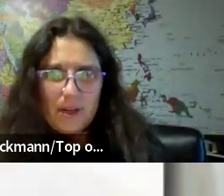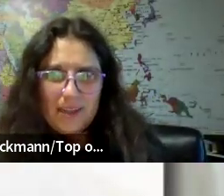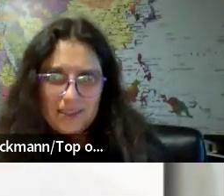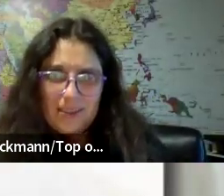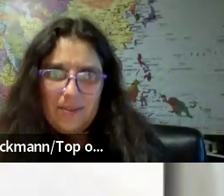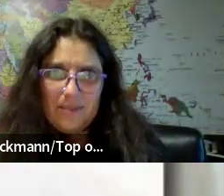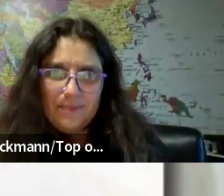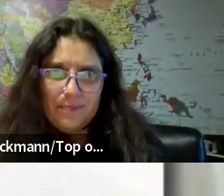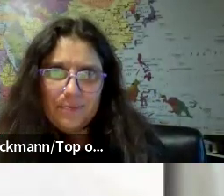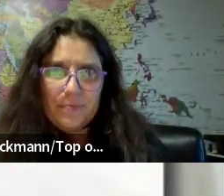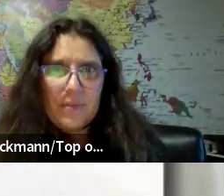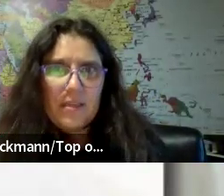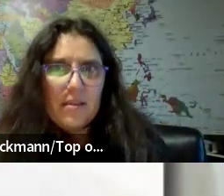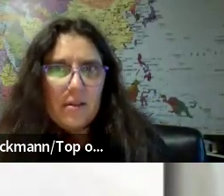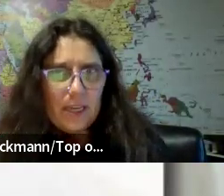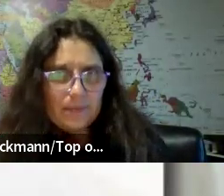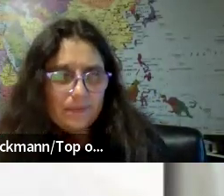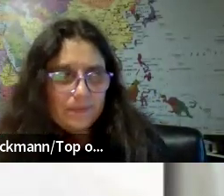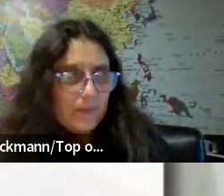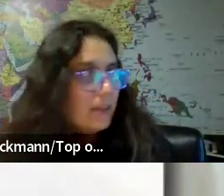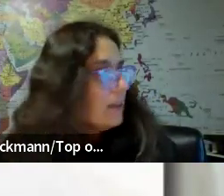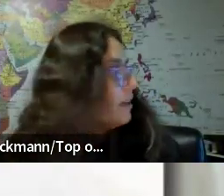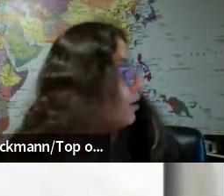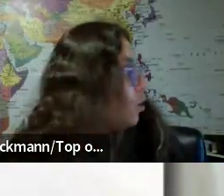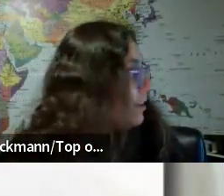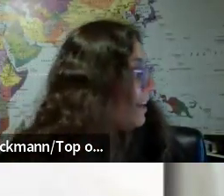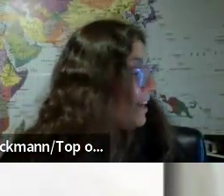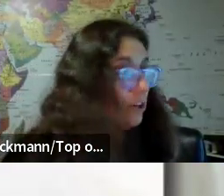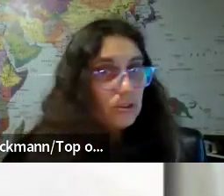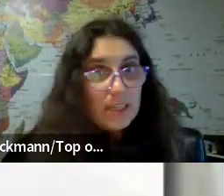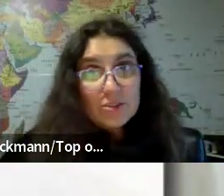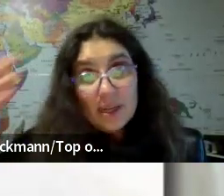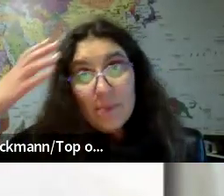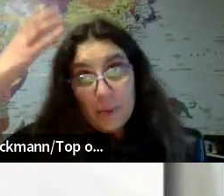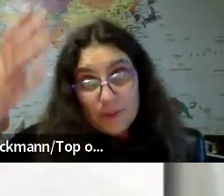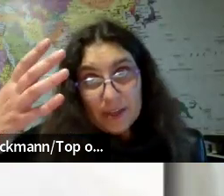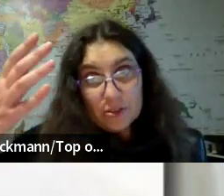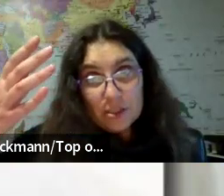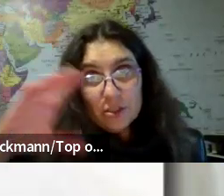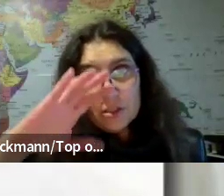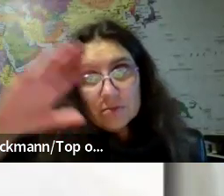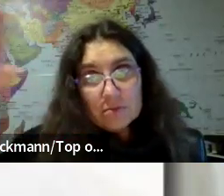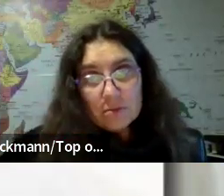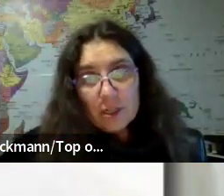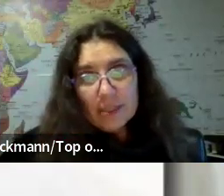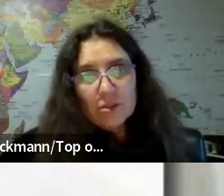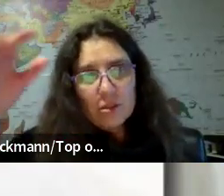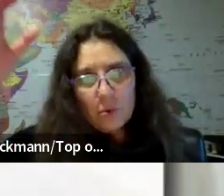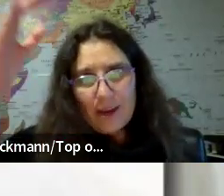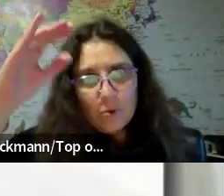poco accesible. Ok. Otra de las consideraciones, vamos bien, ¿no es cierto? Con esto,